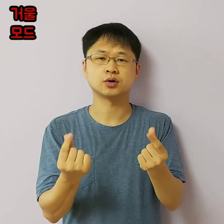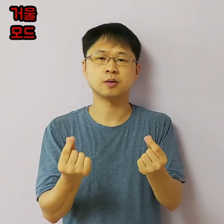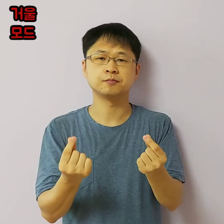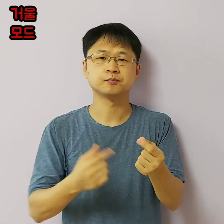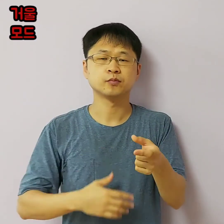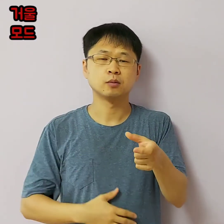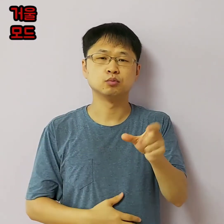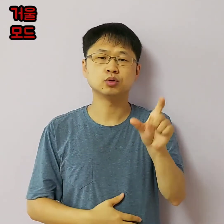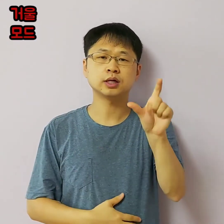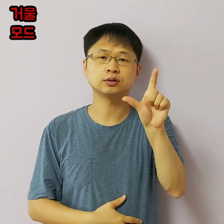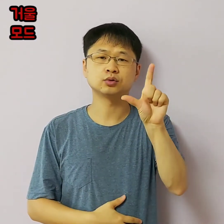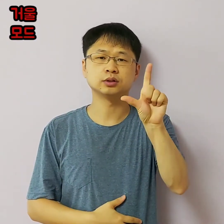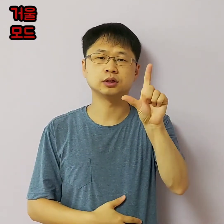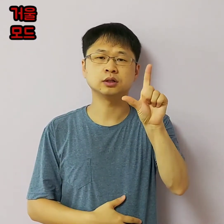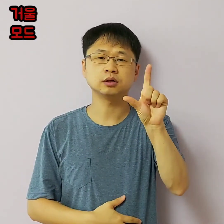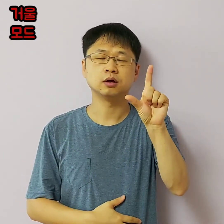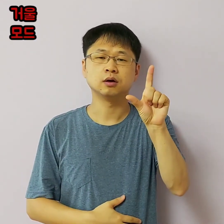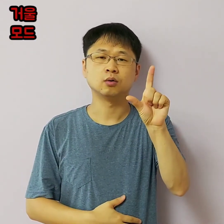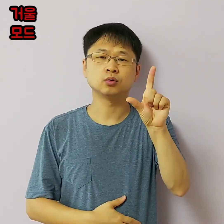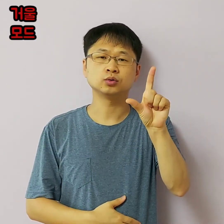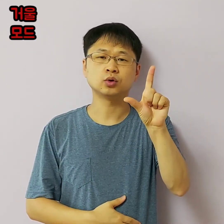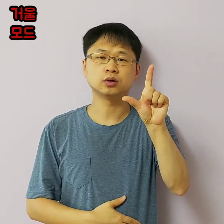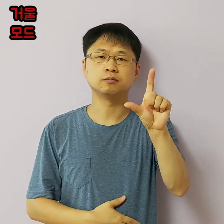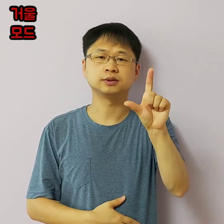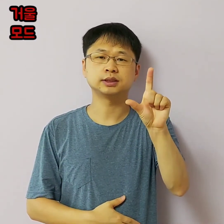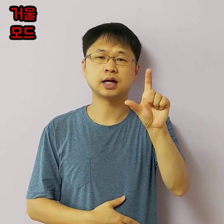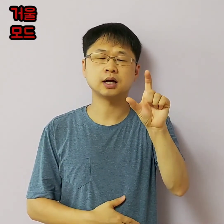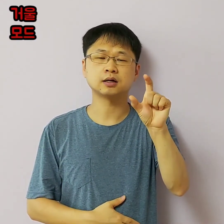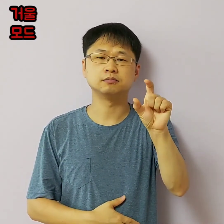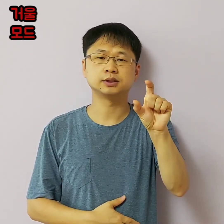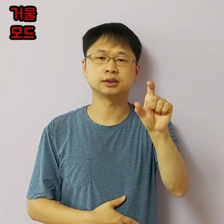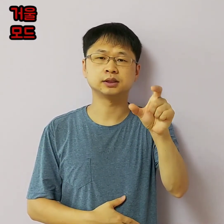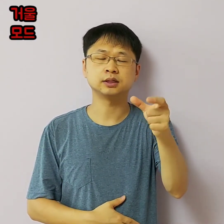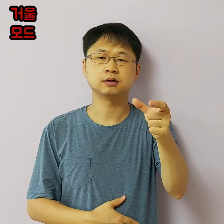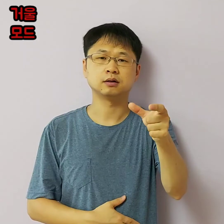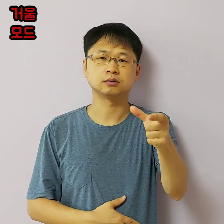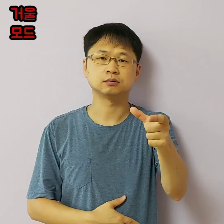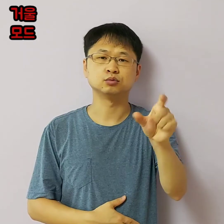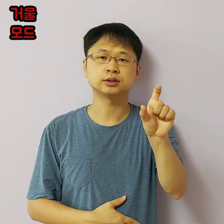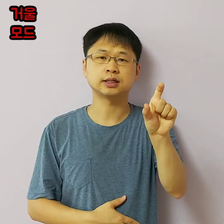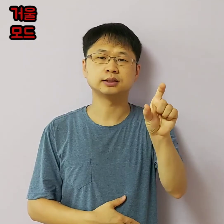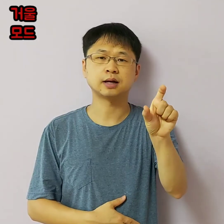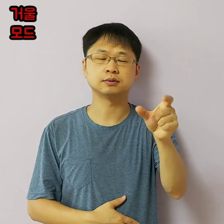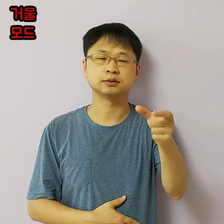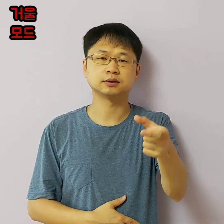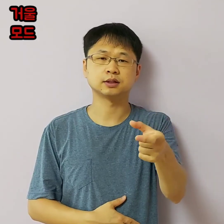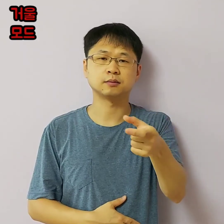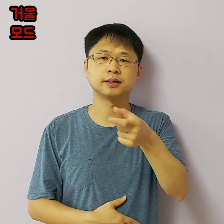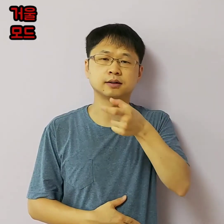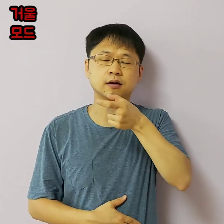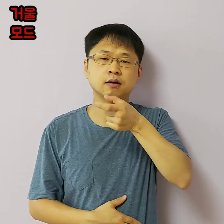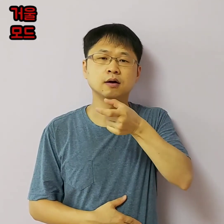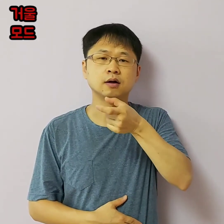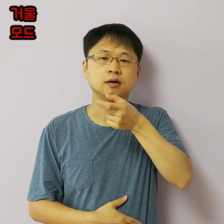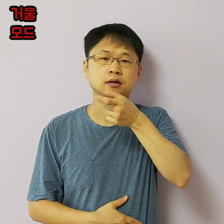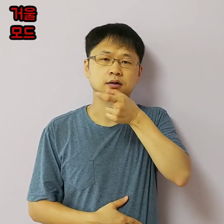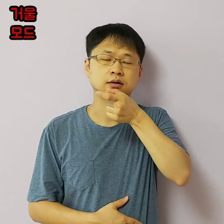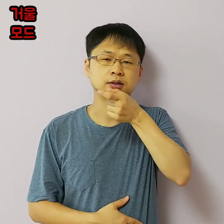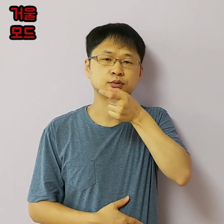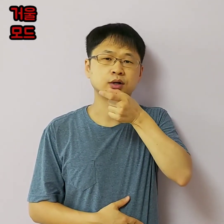바람처럼. 물이란 수어는 오른손 엄지랑 검지를 물잔을 잡은 것처럼 해서 입술